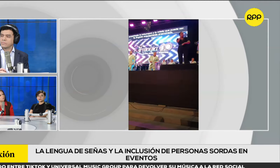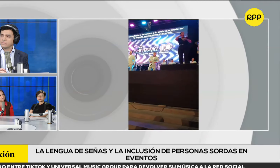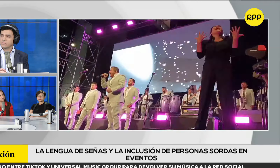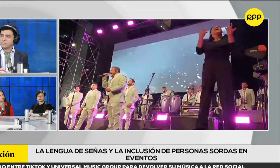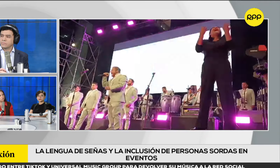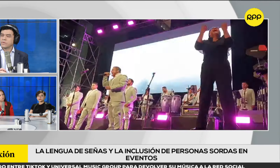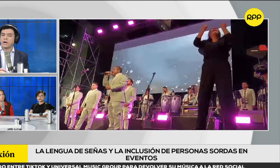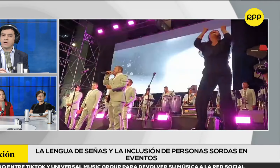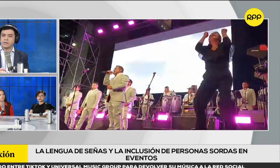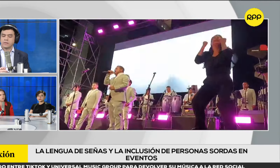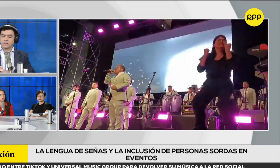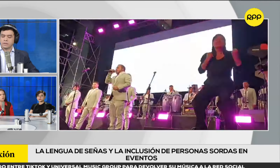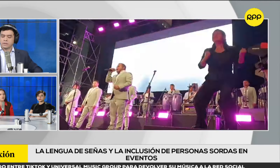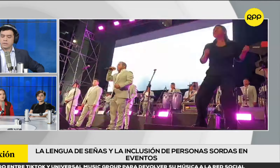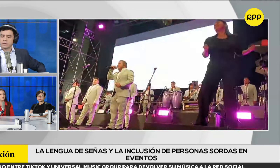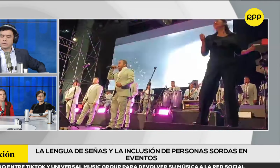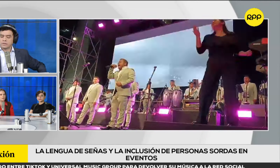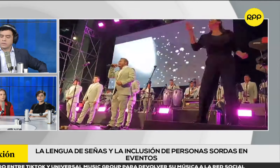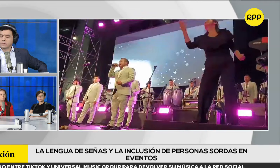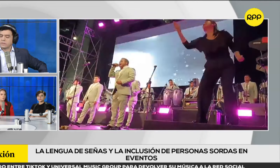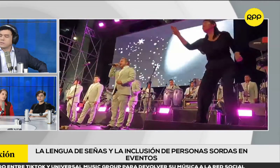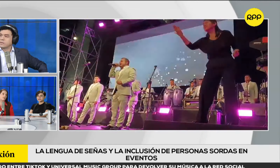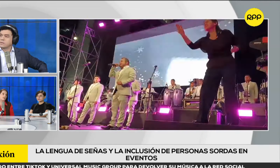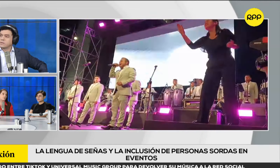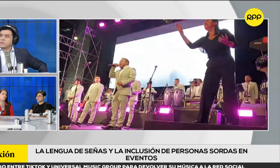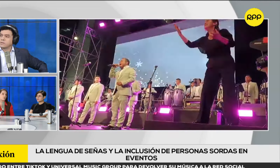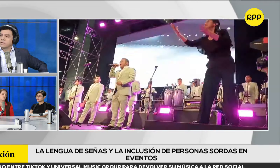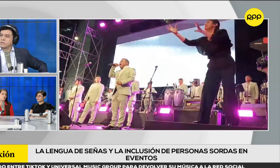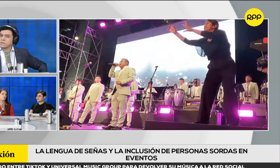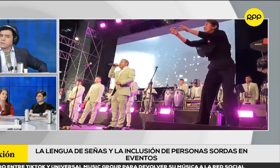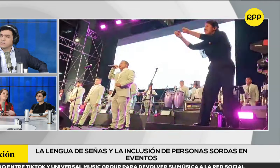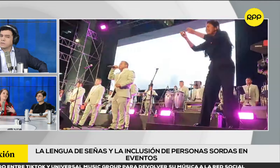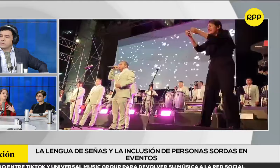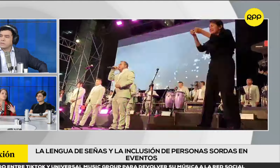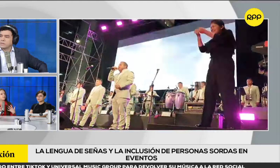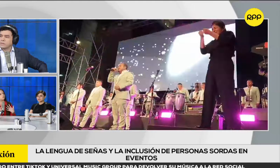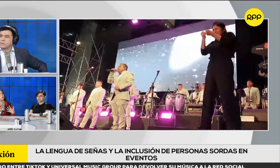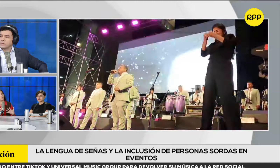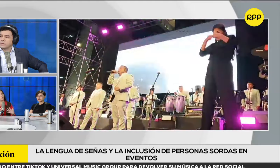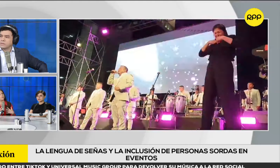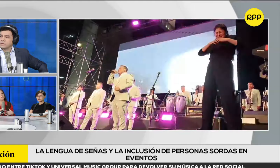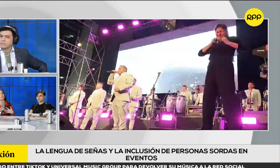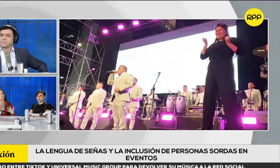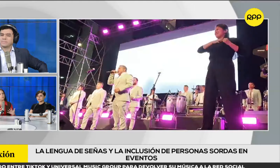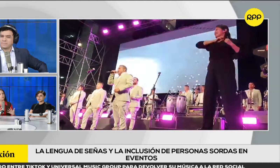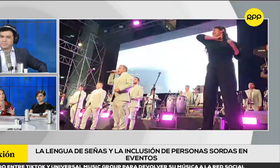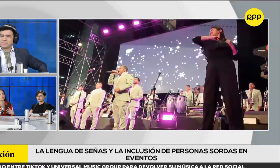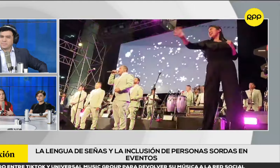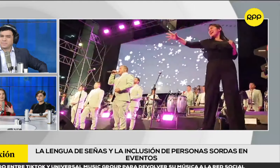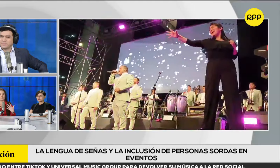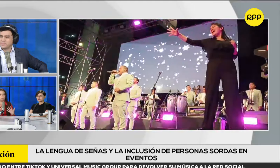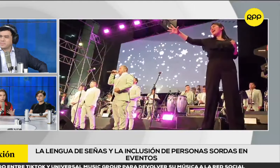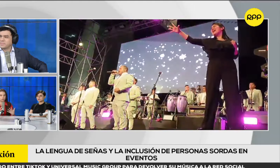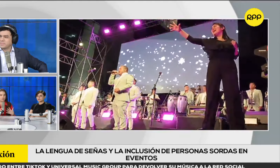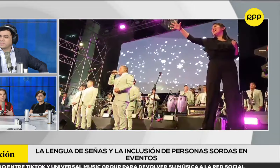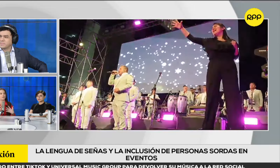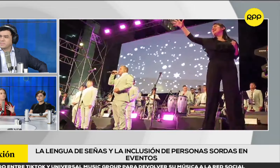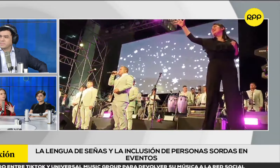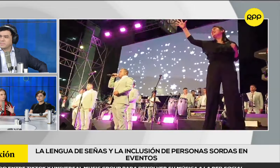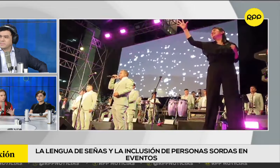pasado. Son cinco chalecos que permiten que la persona sorda pueda sentir en su cuerpo la vibración de la música, porque la música es vibración.